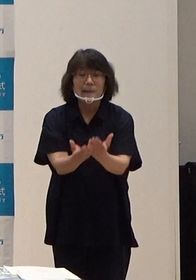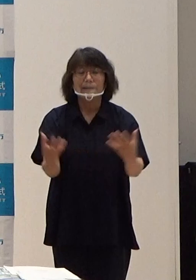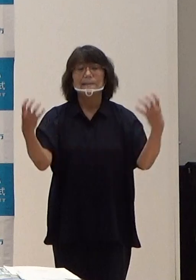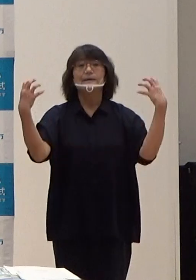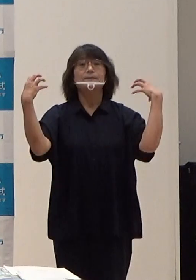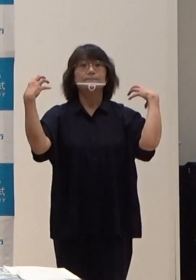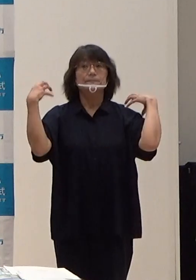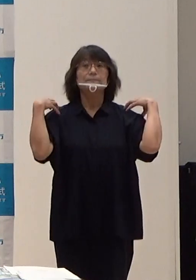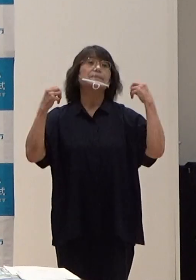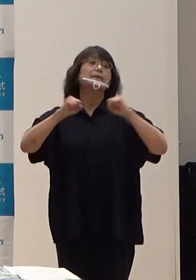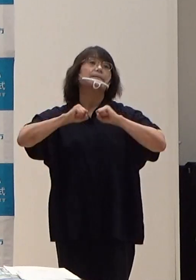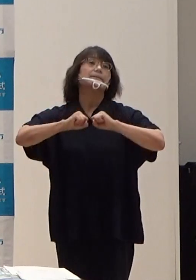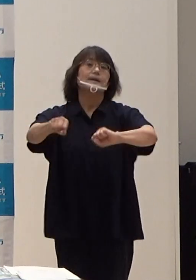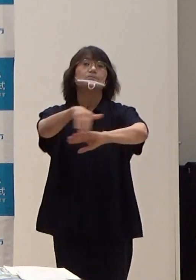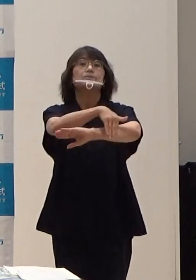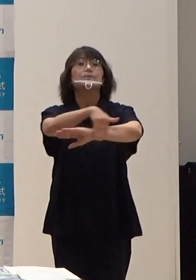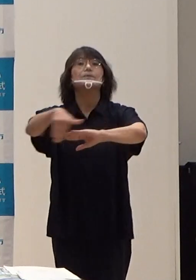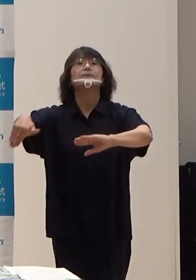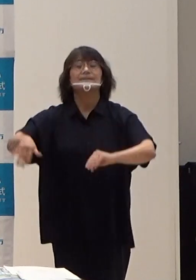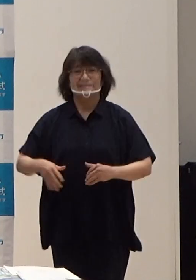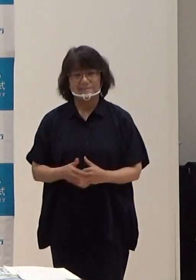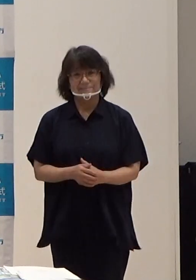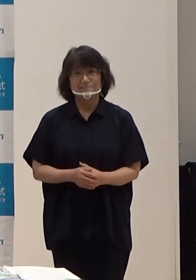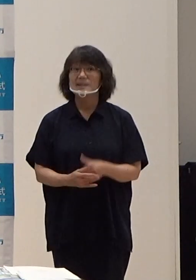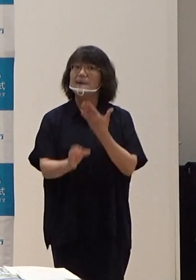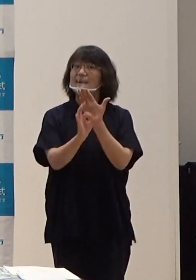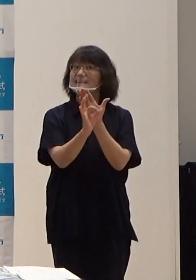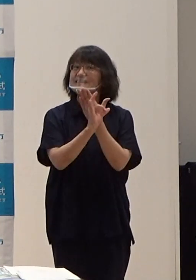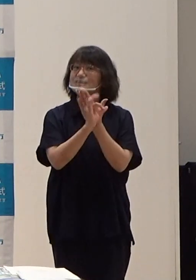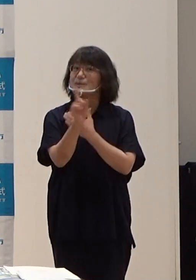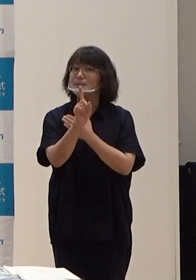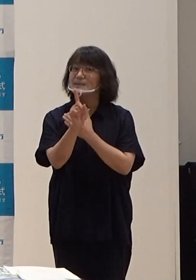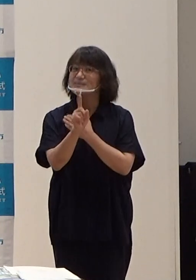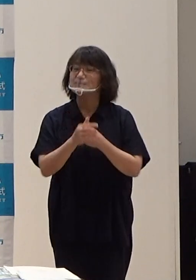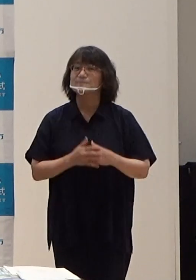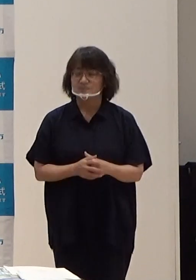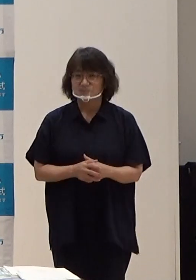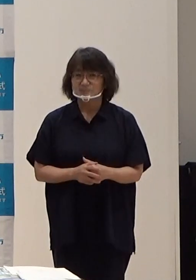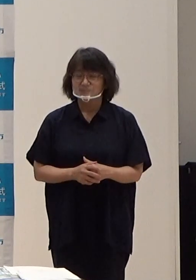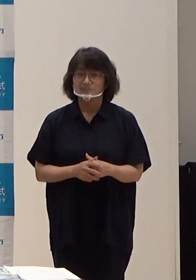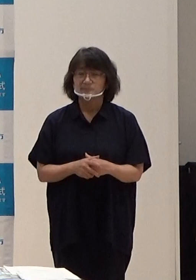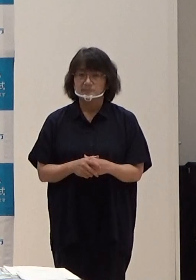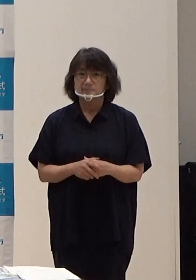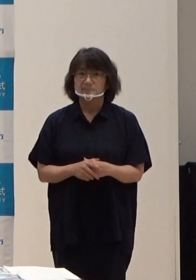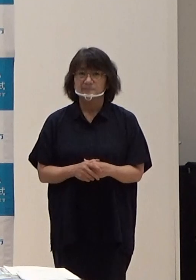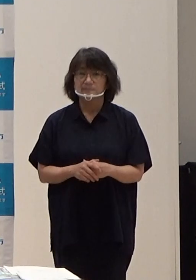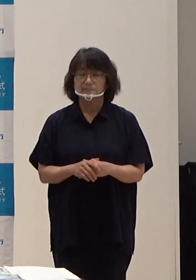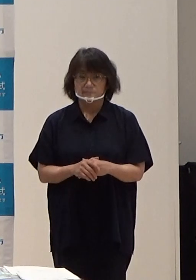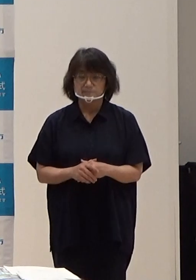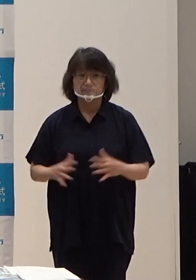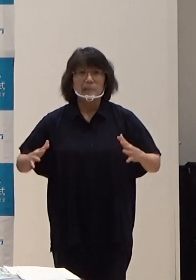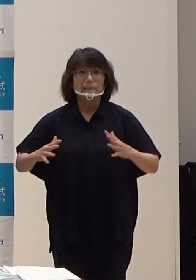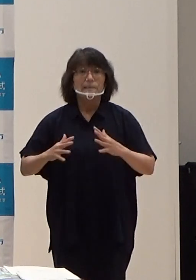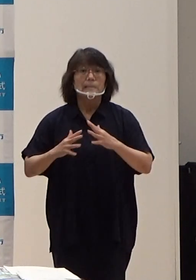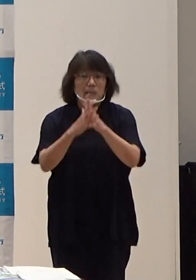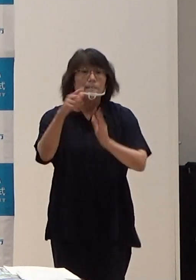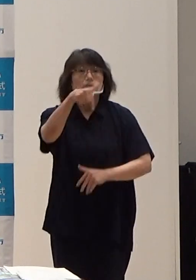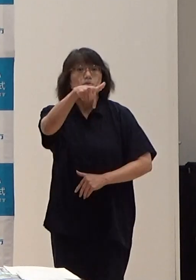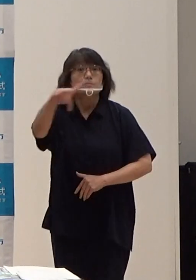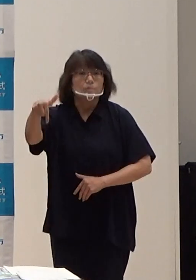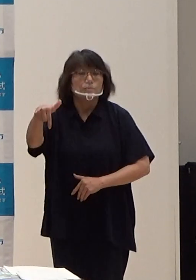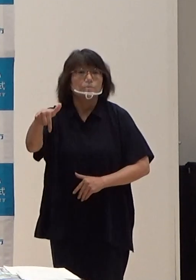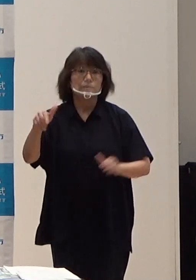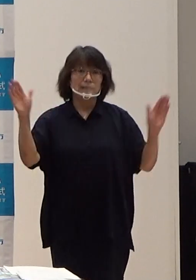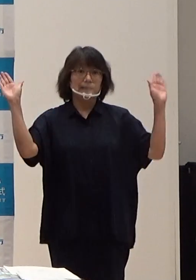取り組むこととしております。例えば建設交通部ですと、ベビーカー歩行通路整備